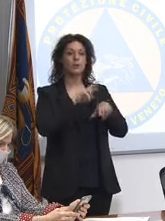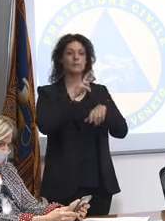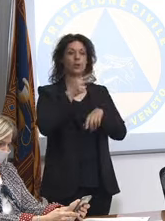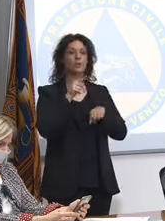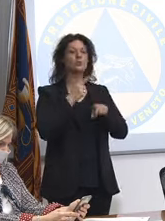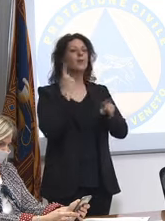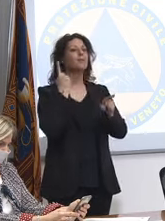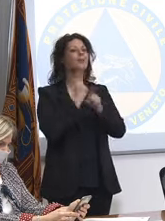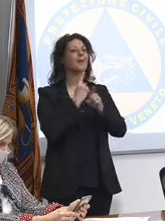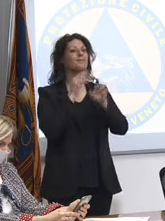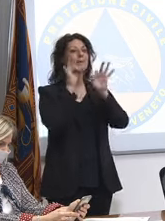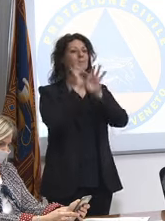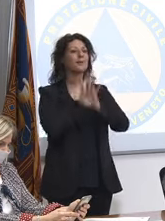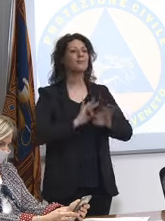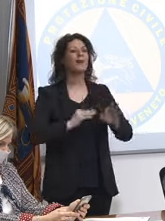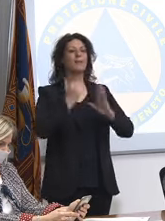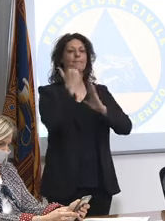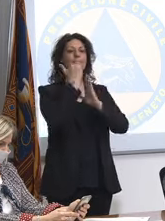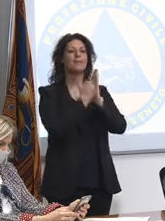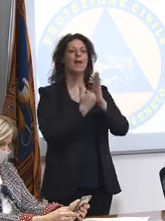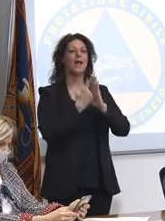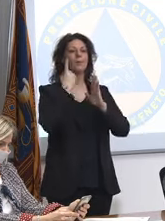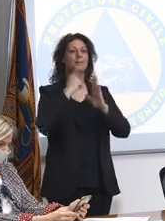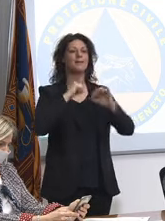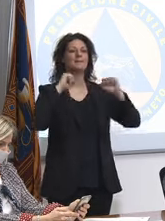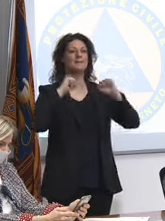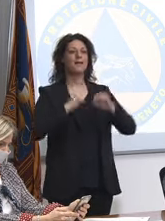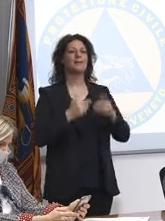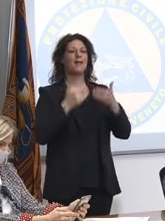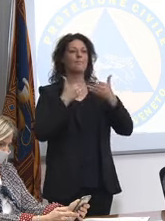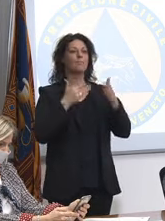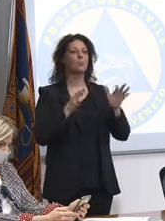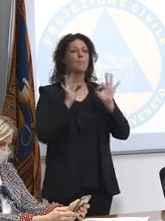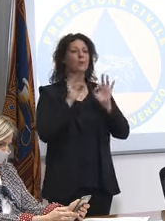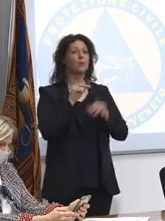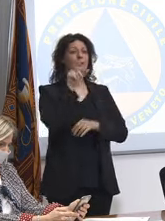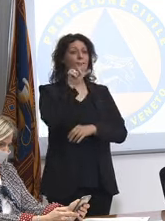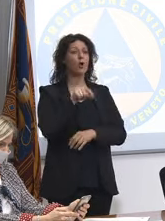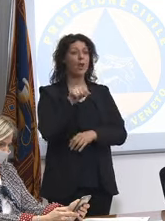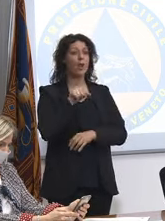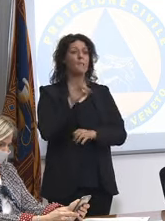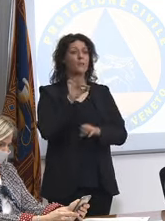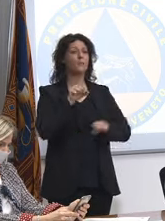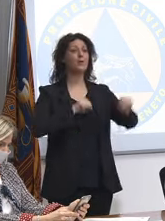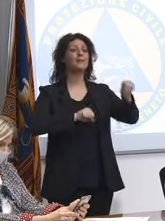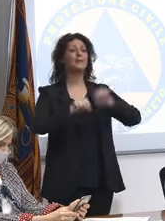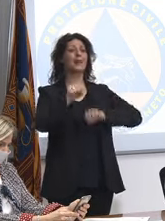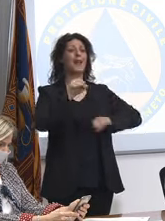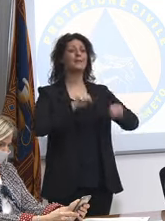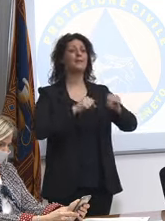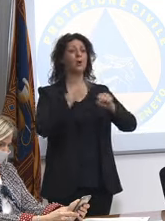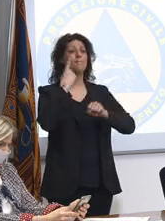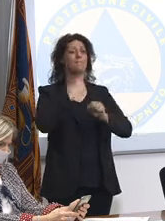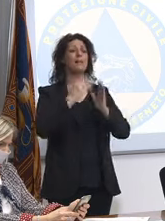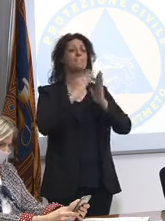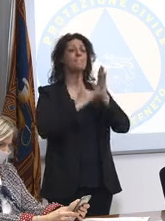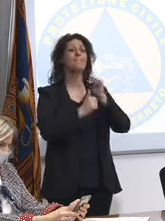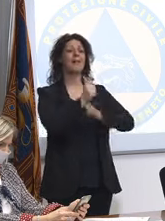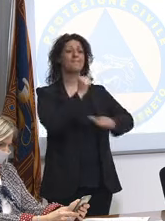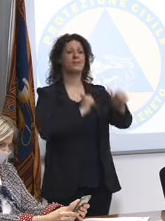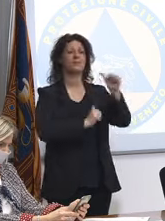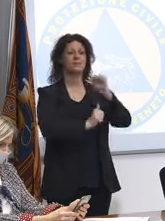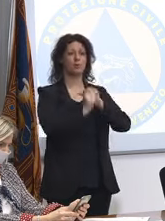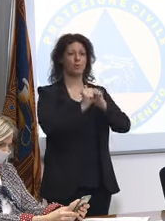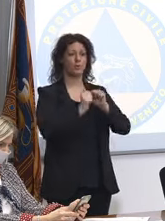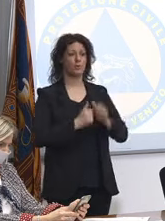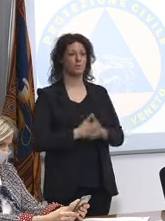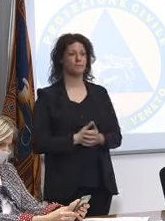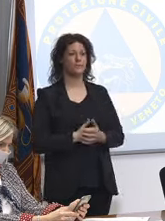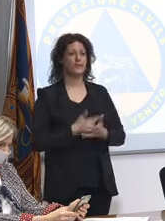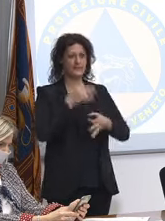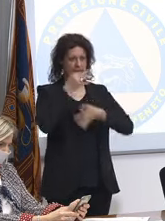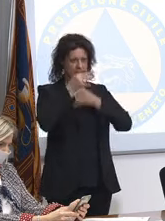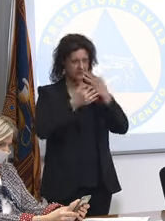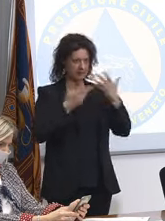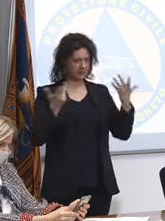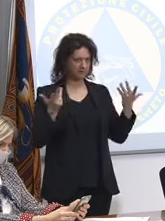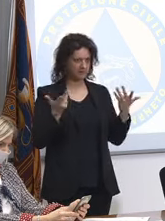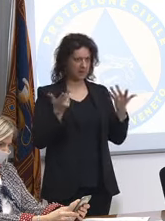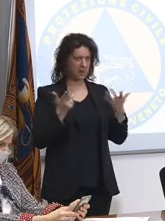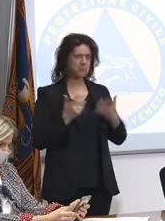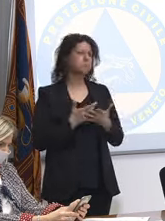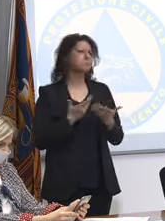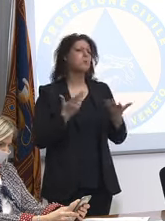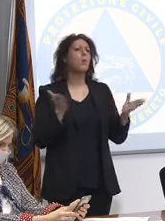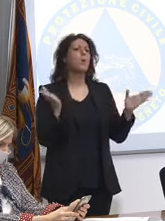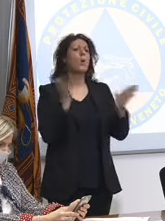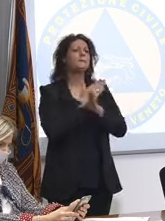sanità pubblica, perché è il direttore della prevenzione. Per capirci, qualsiasi sanitario del Veneto può